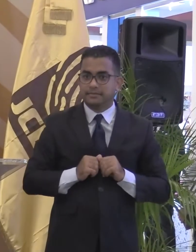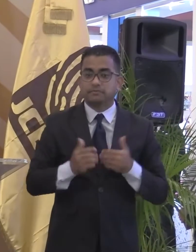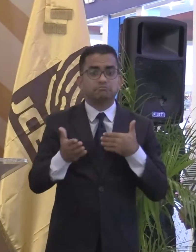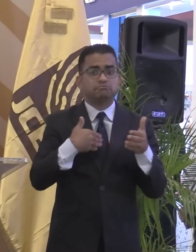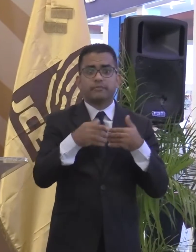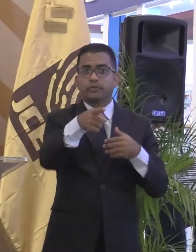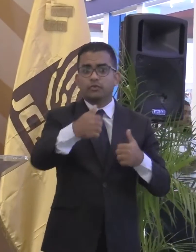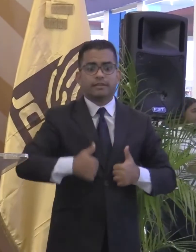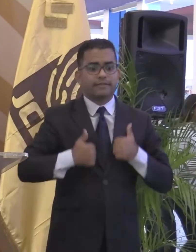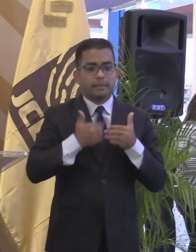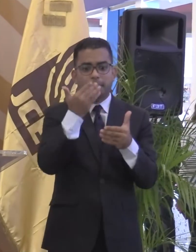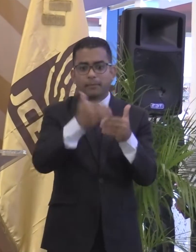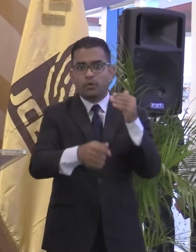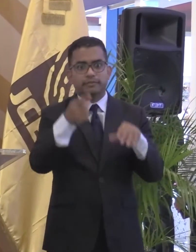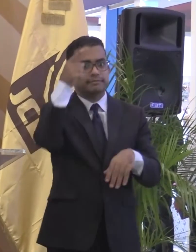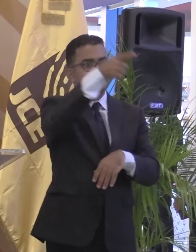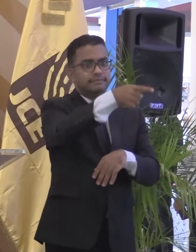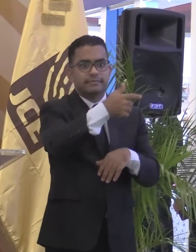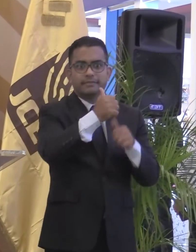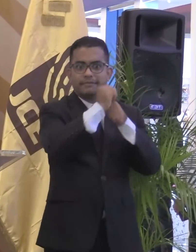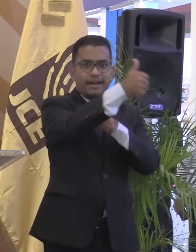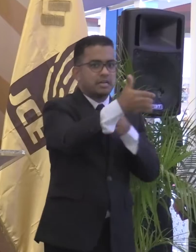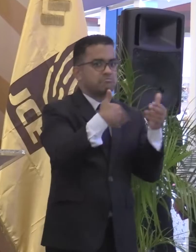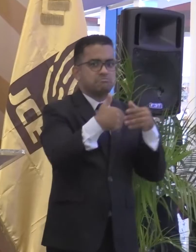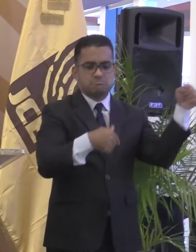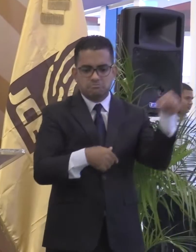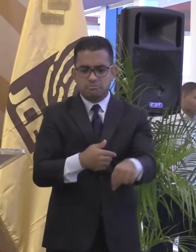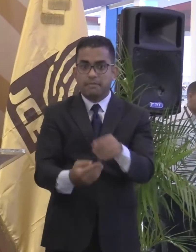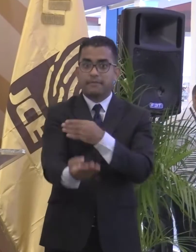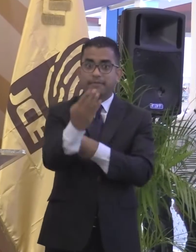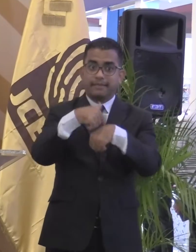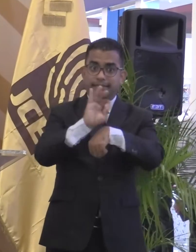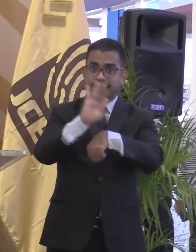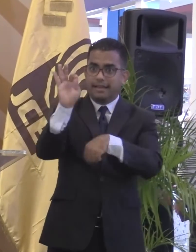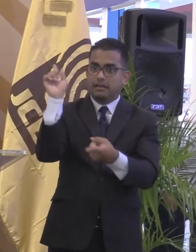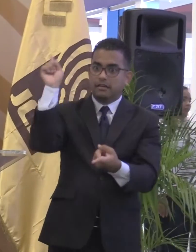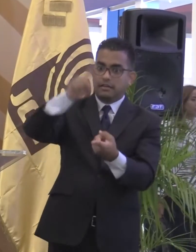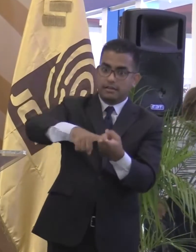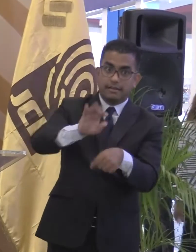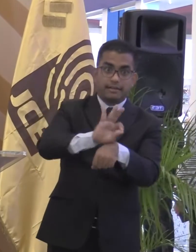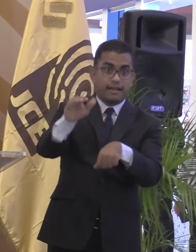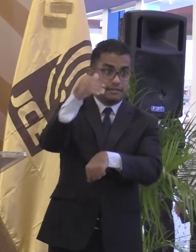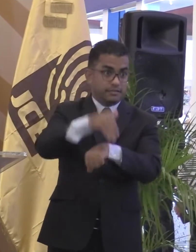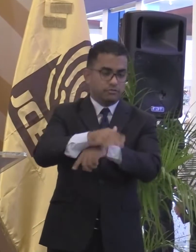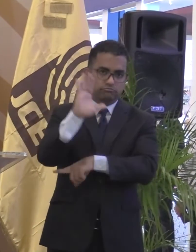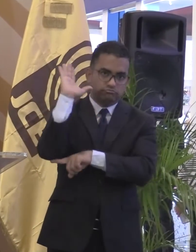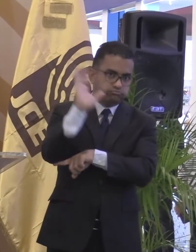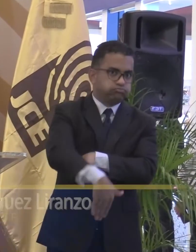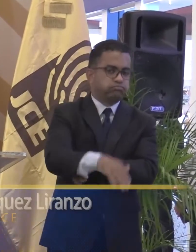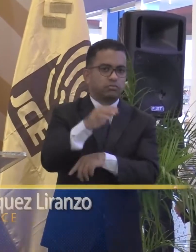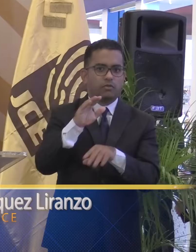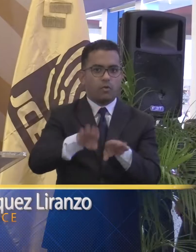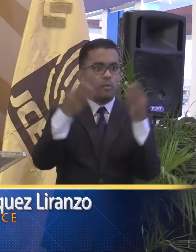venir de lunes a viernes a esta plaza en nueve de la mañana a nueve de la noche para